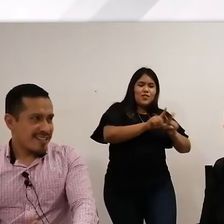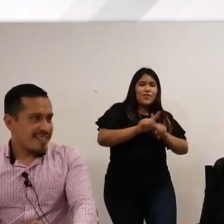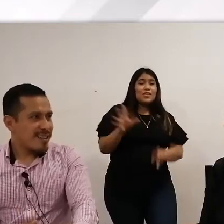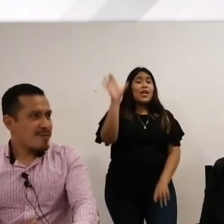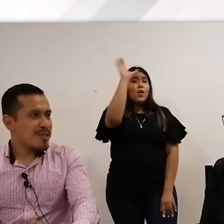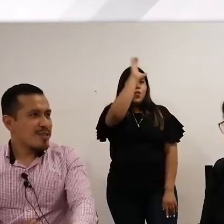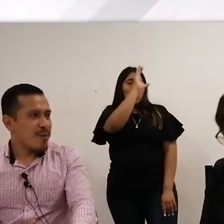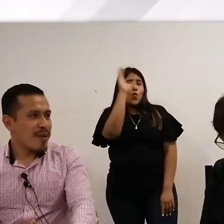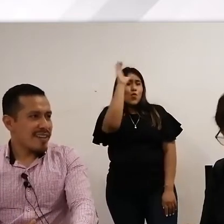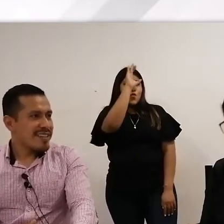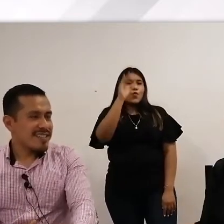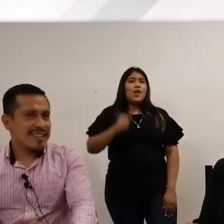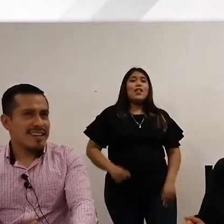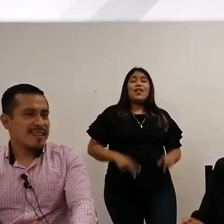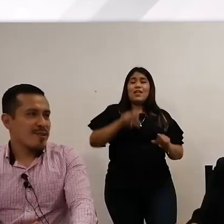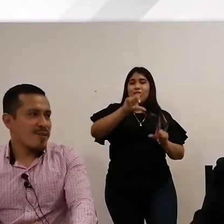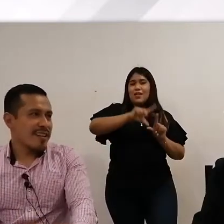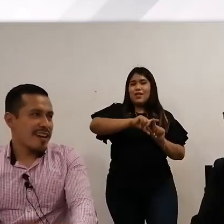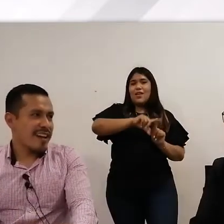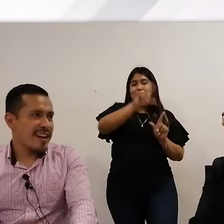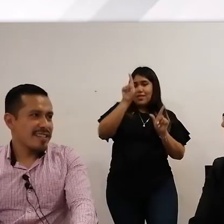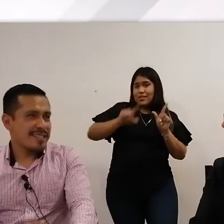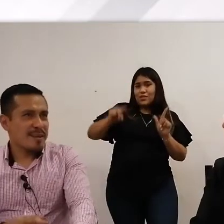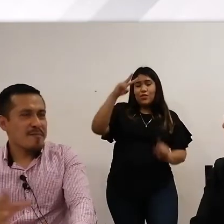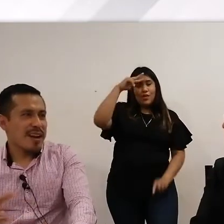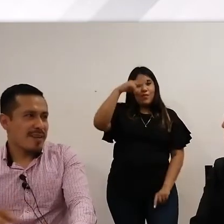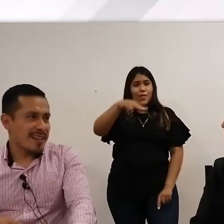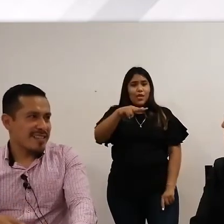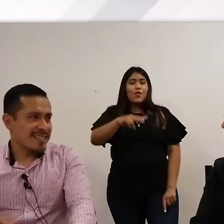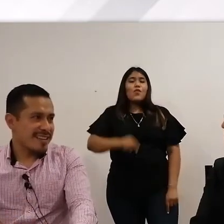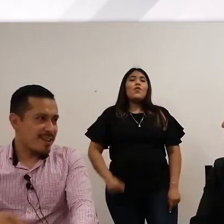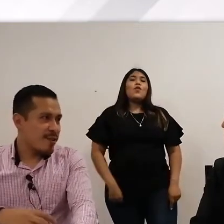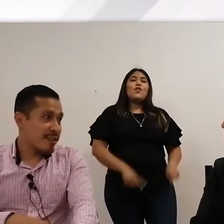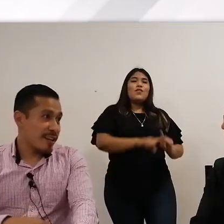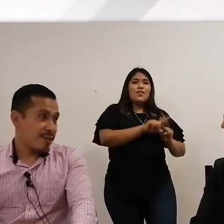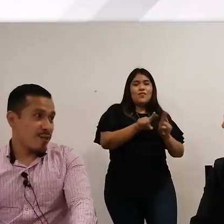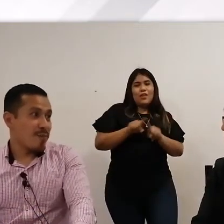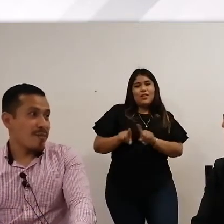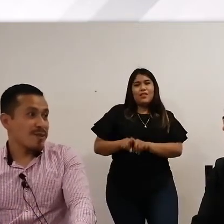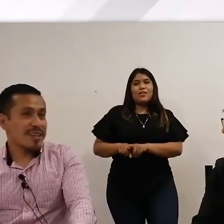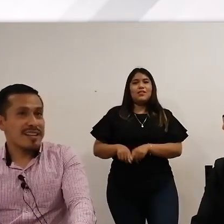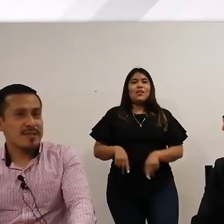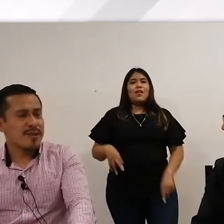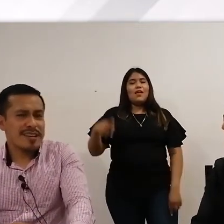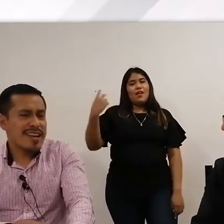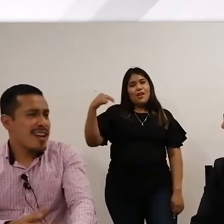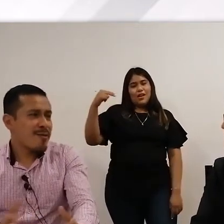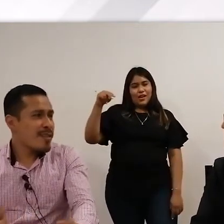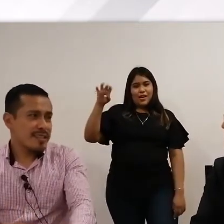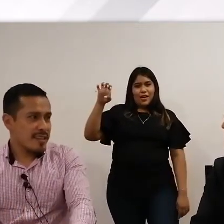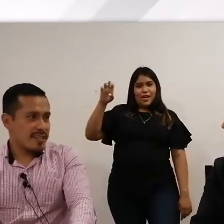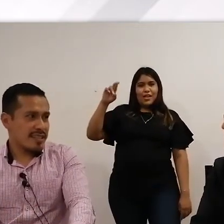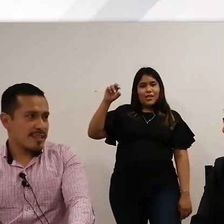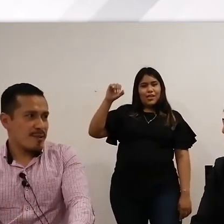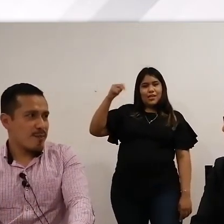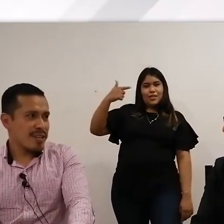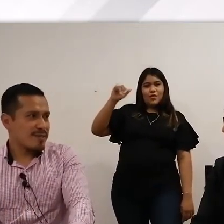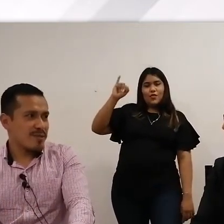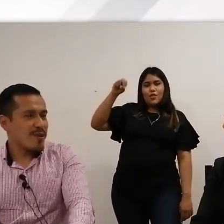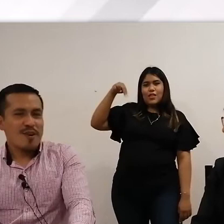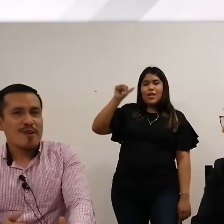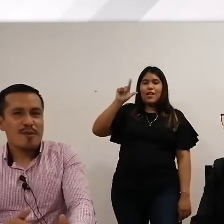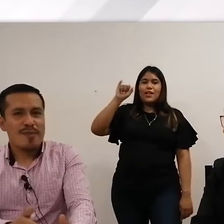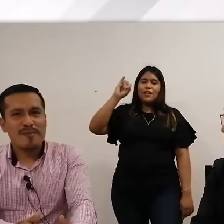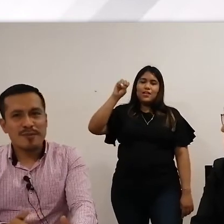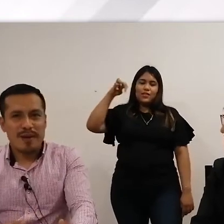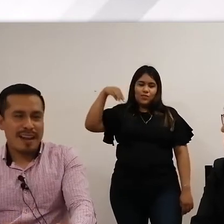cultural que existe en nuestro país, en donde existen palabritas del norte que no ocupamos en el sur, y en lengua de señas es lo